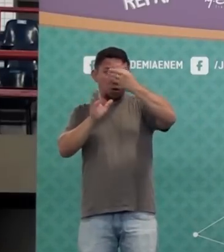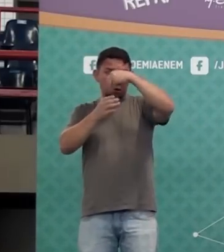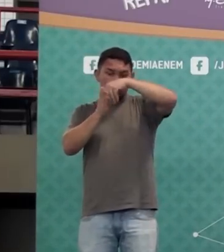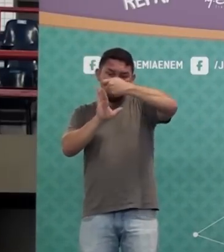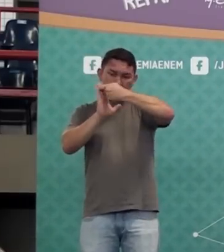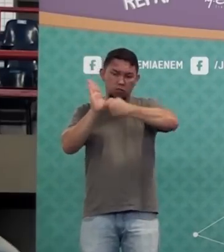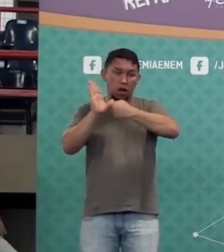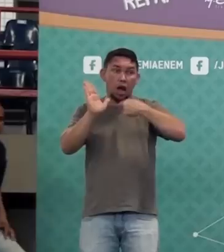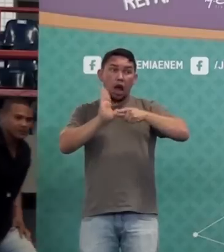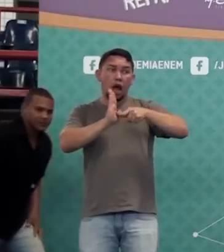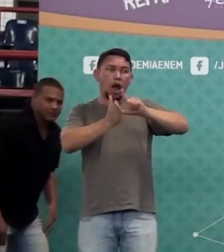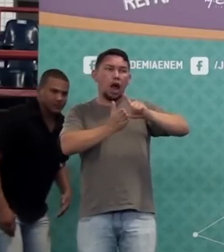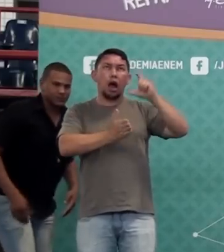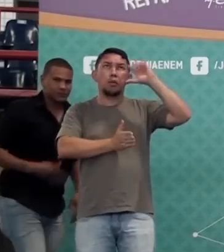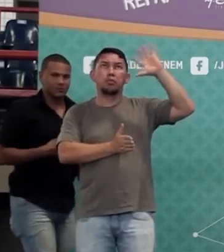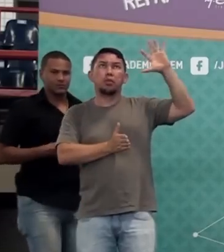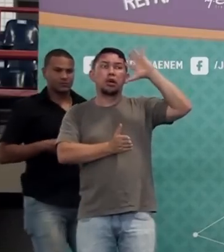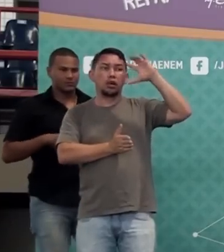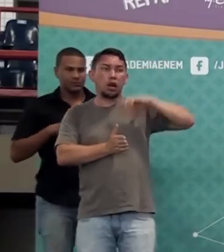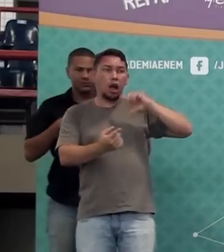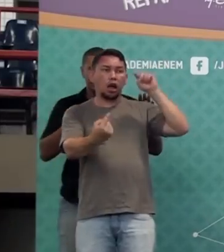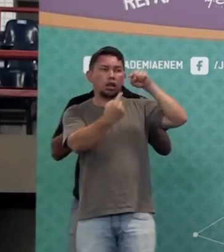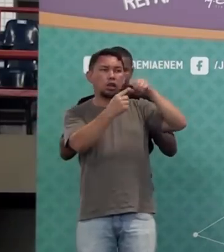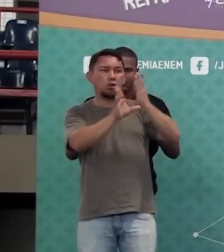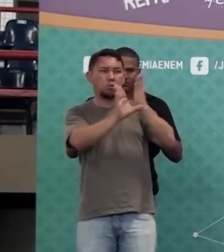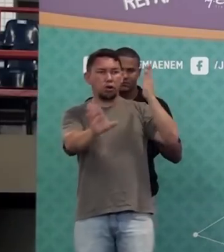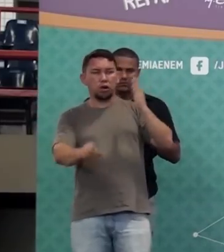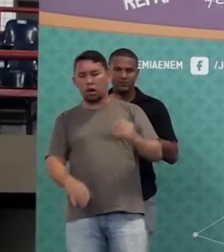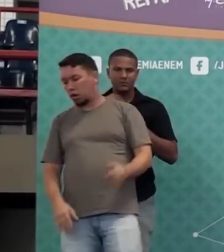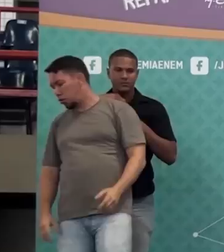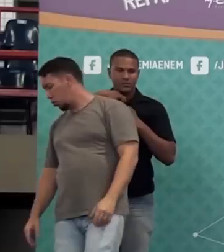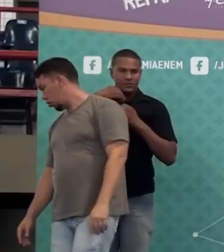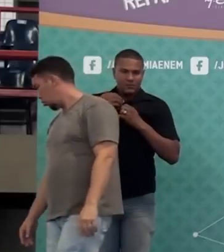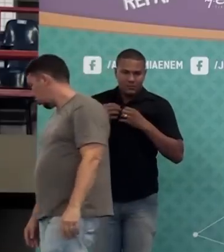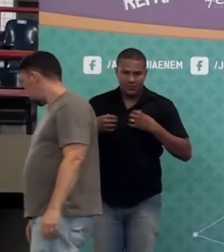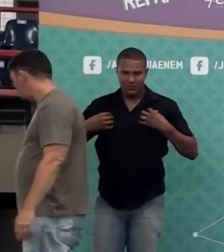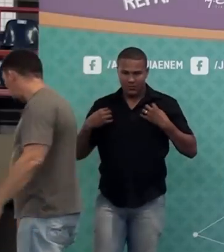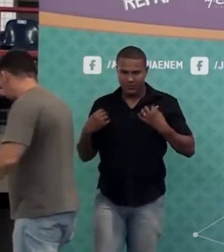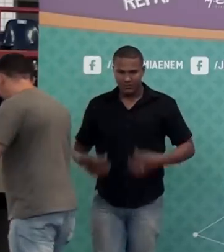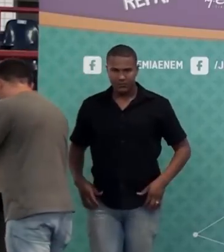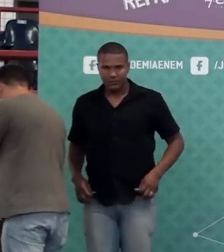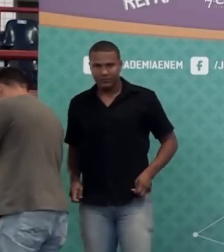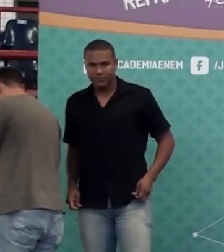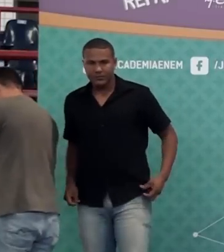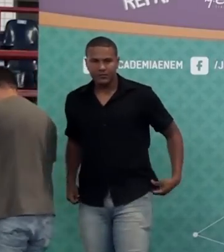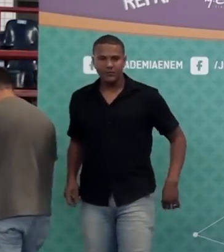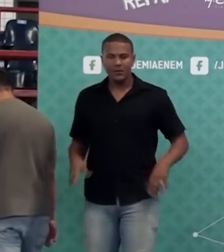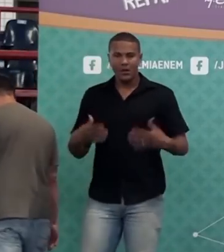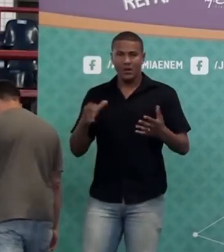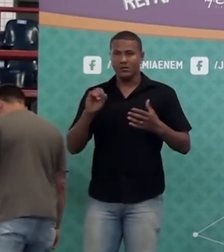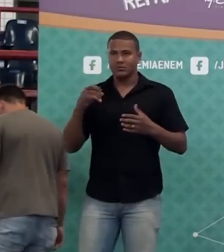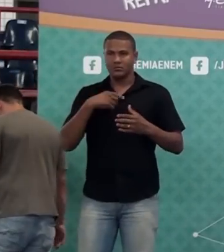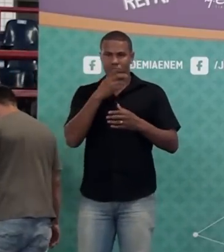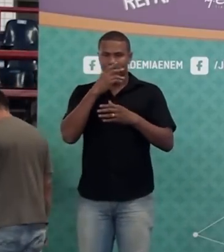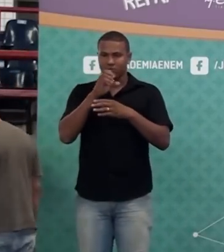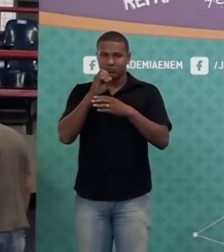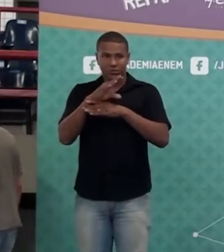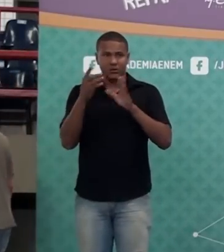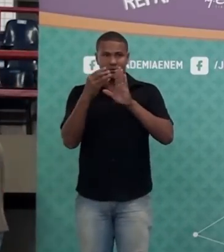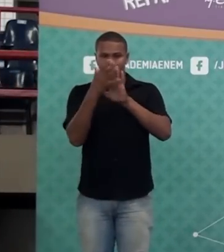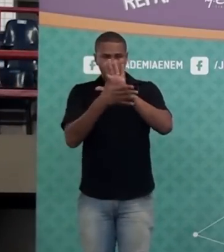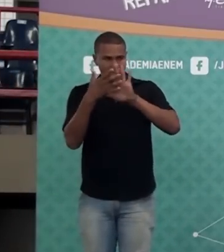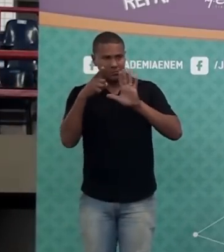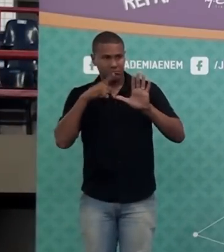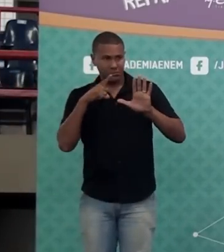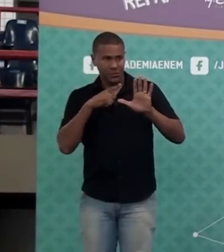texto, a gente pensa, a ideia é uma intenção. O que é que eu vou botar, se tem sentido, e aquilo que eu estou colocando,